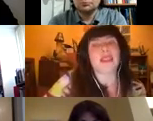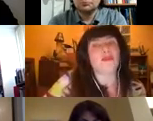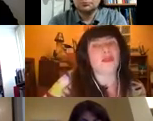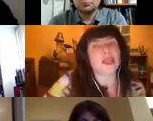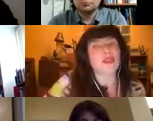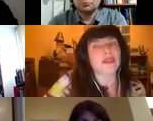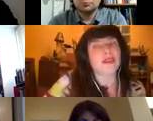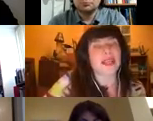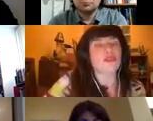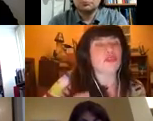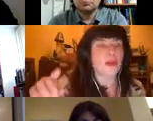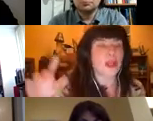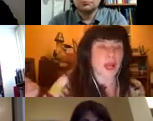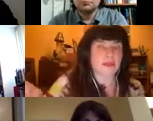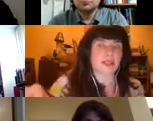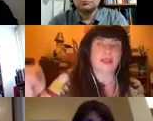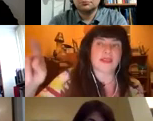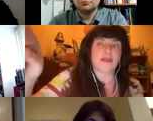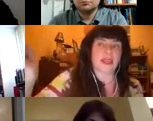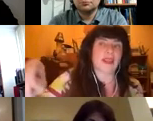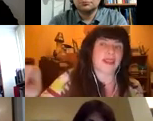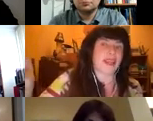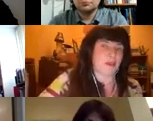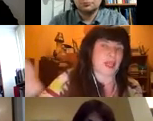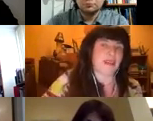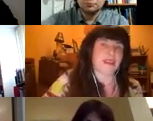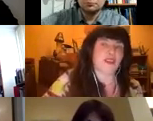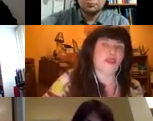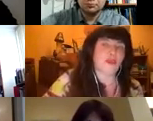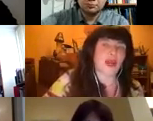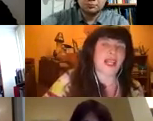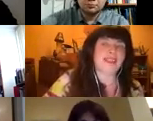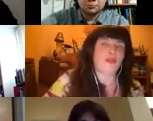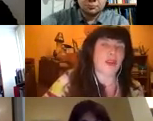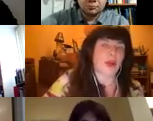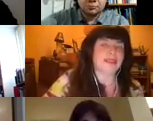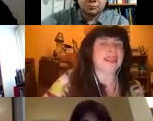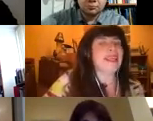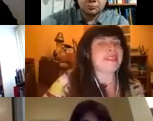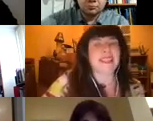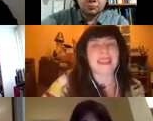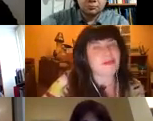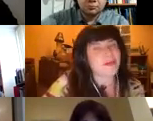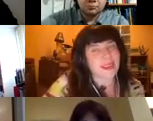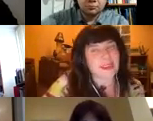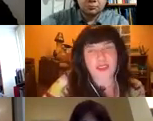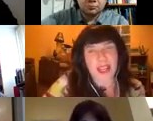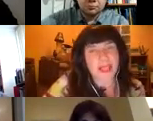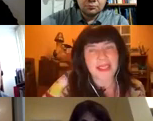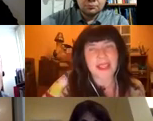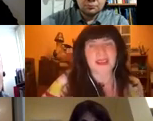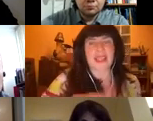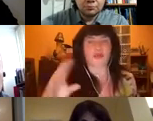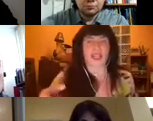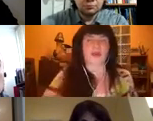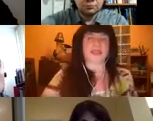través de configuraciones verbales no manuales. Eso es CVNM, ¿cierto? Manuales y no manuales. Si